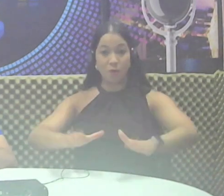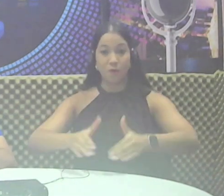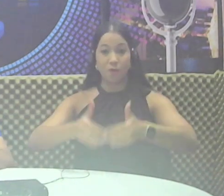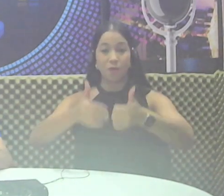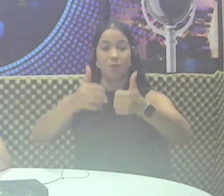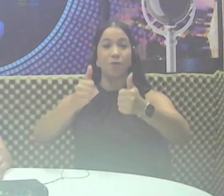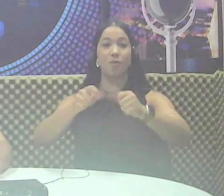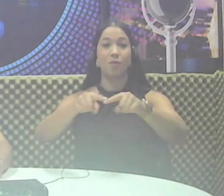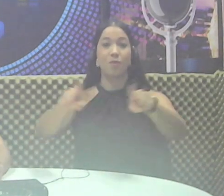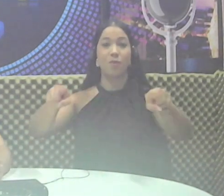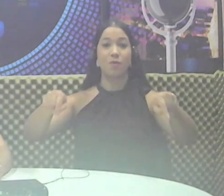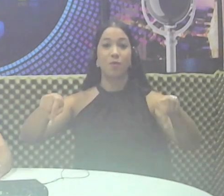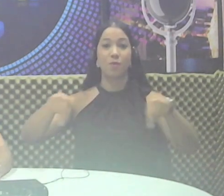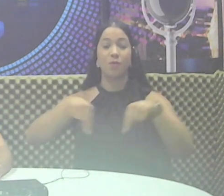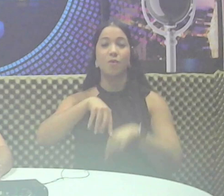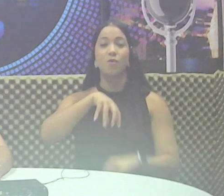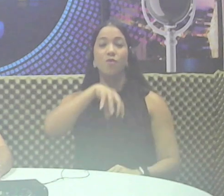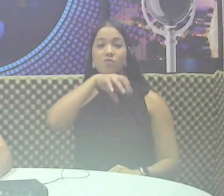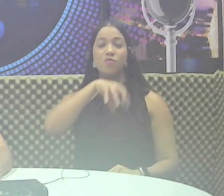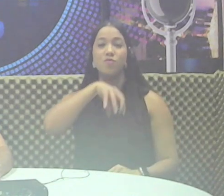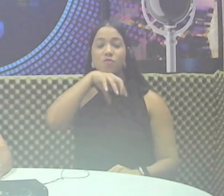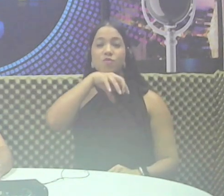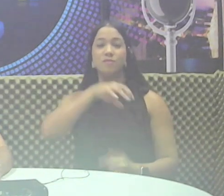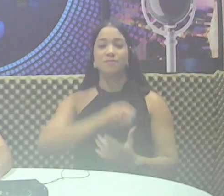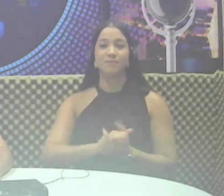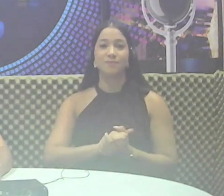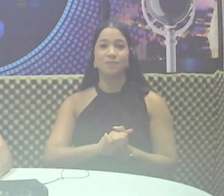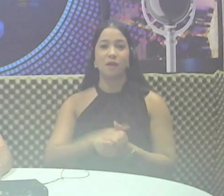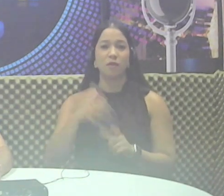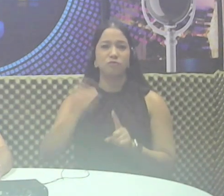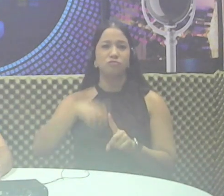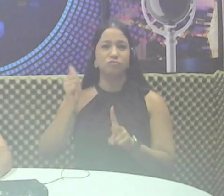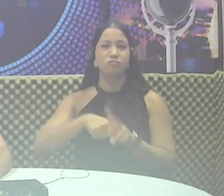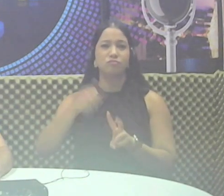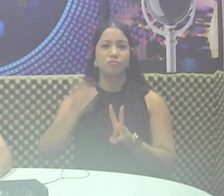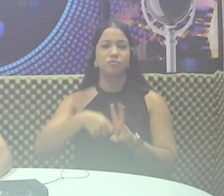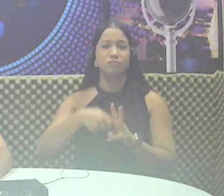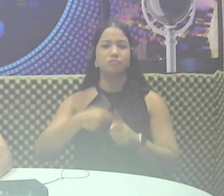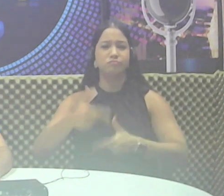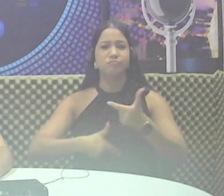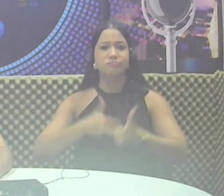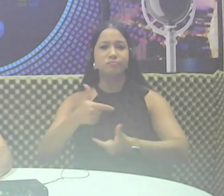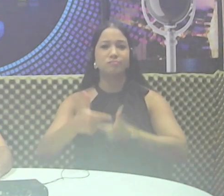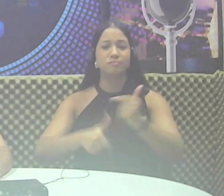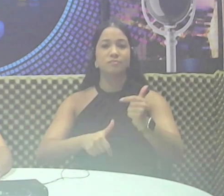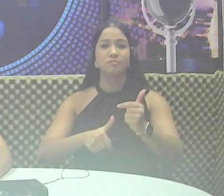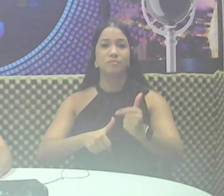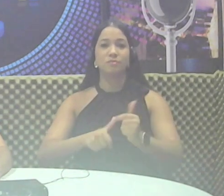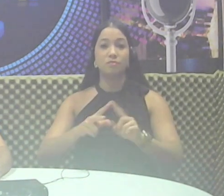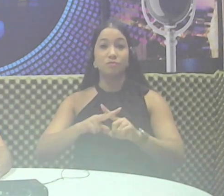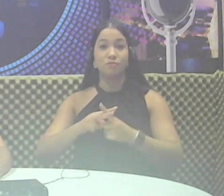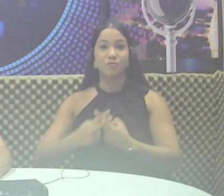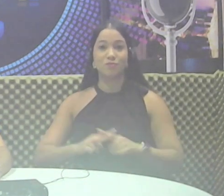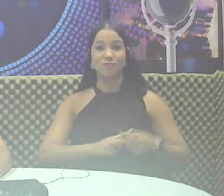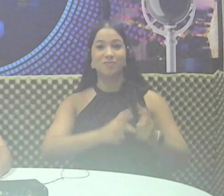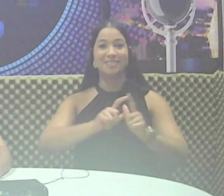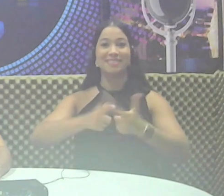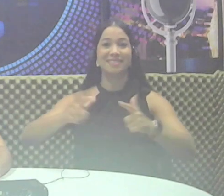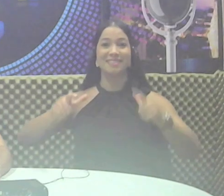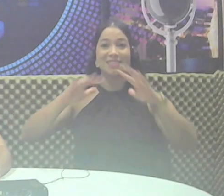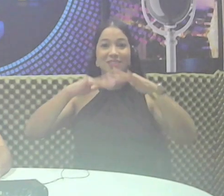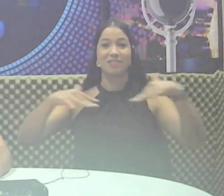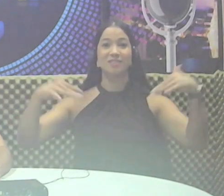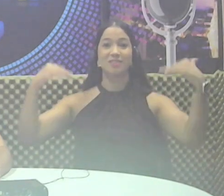Campo Sabiazinho, no Parque do Sabiá. Nos últimos meses, foram executados os serviços de reforma e ampliação da